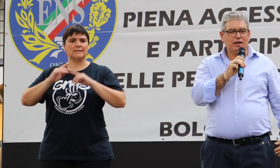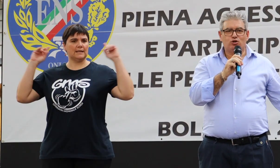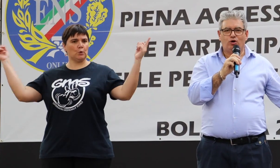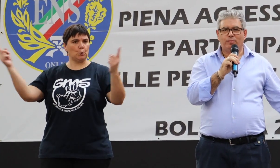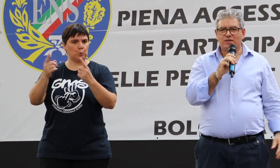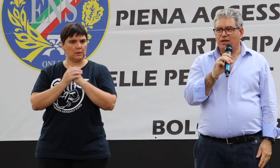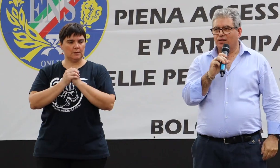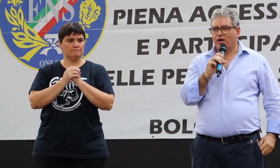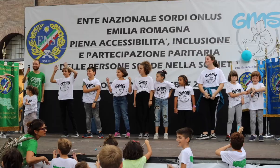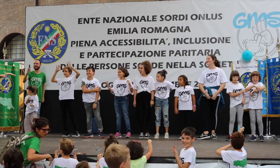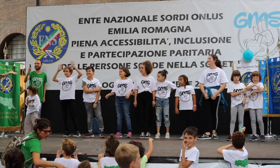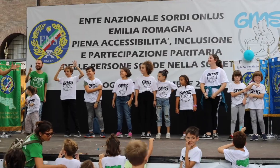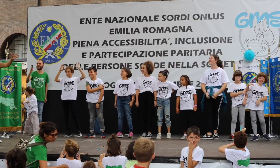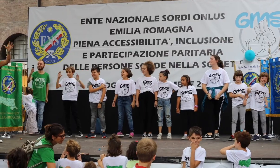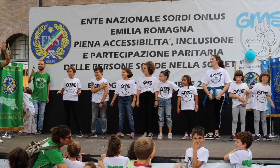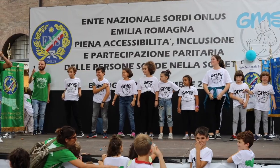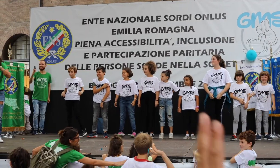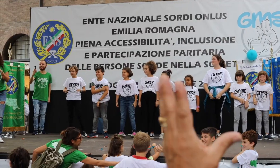Ringrazio il Presidente. Sarete di sicuro bravissimi.